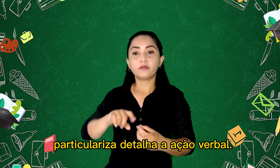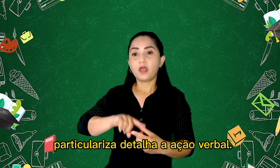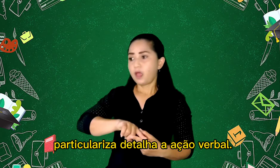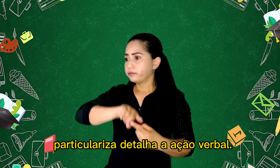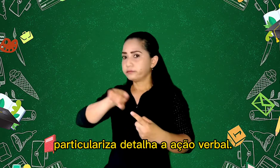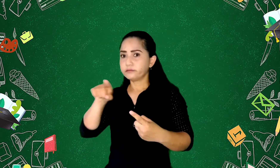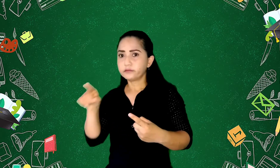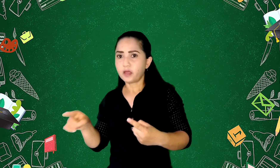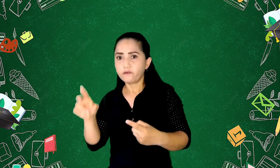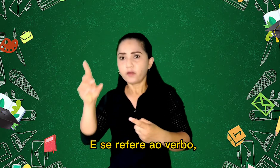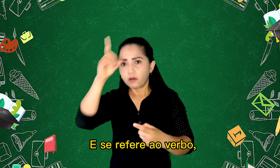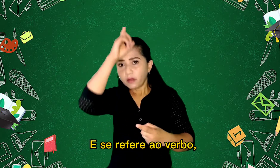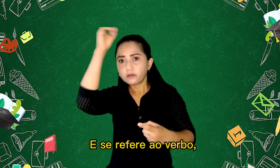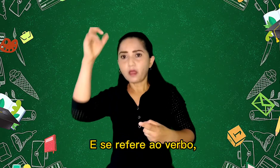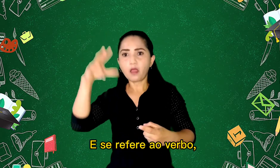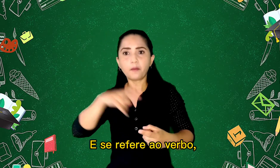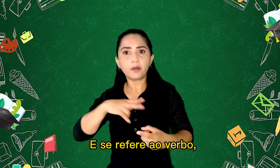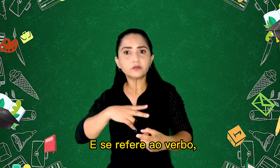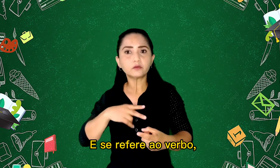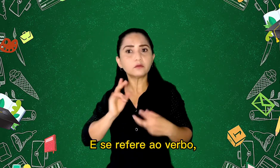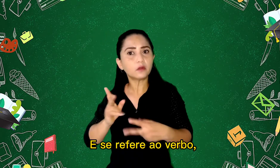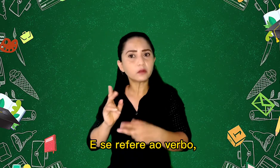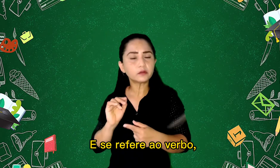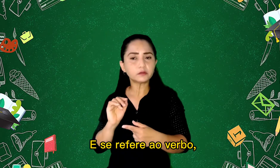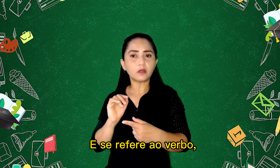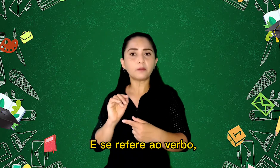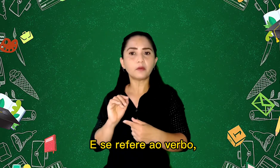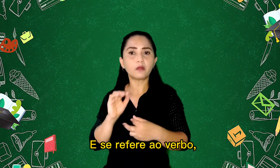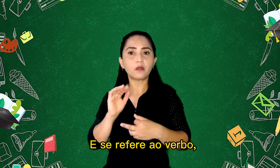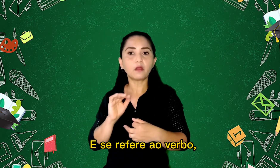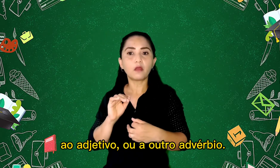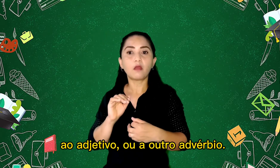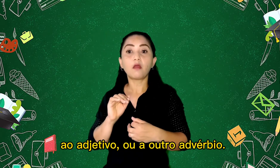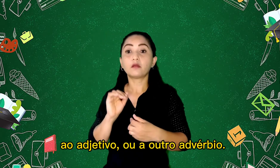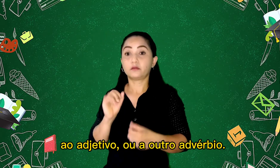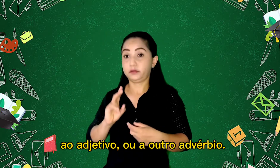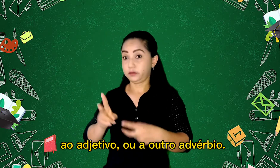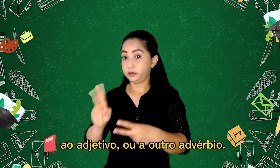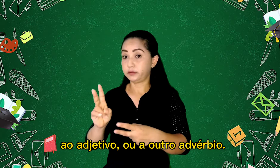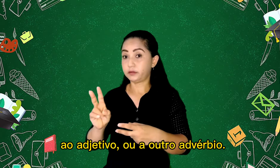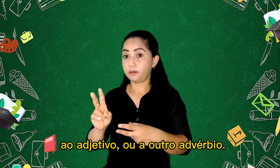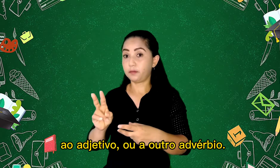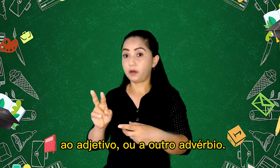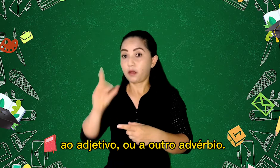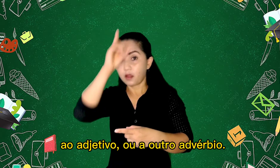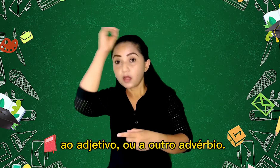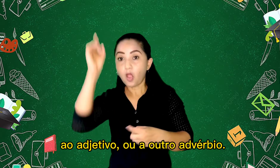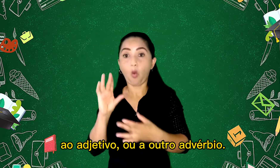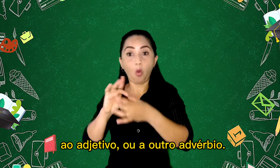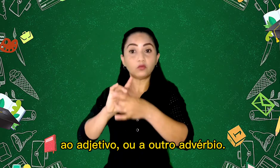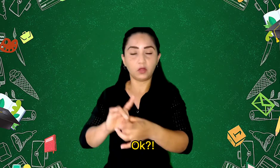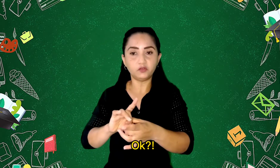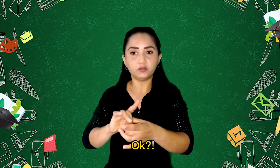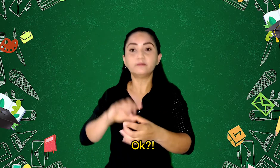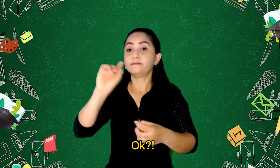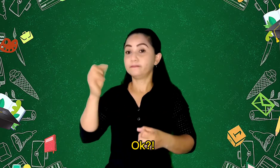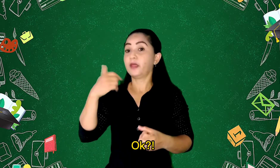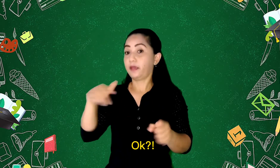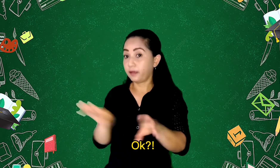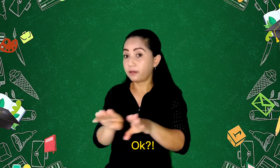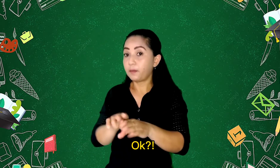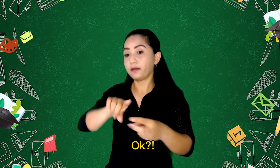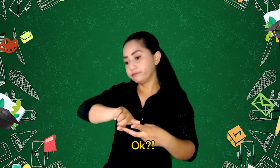ação verbal e se refere ao verbo, ao adjetivo ou a outro advérbio,